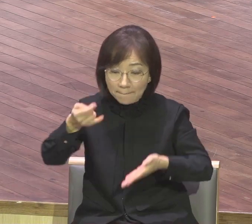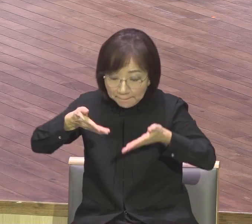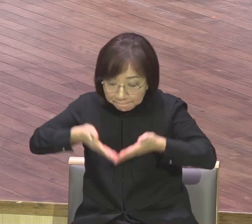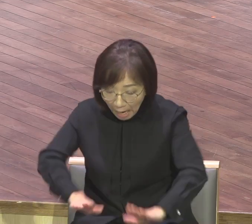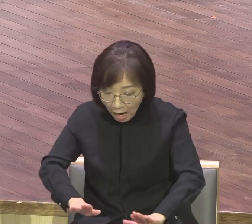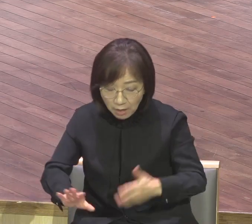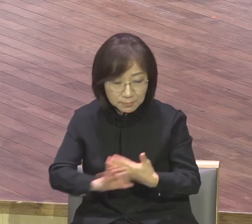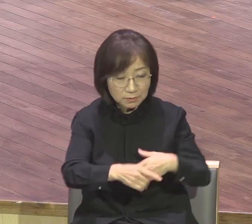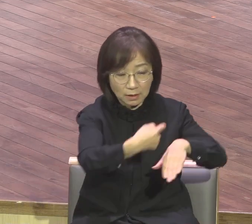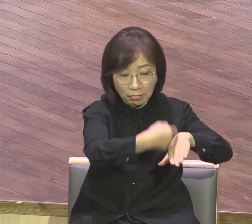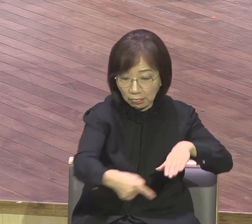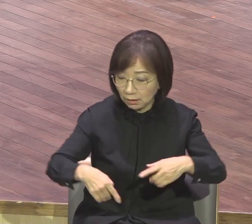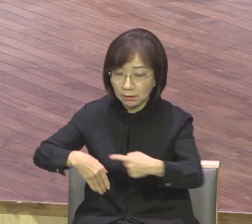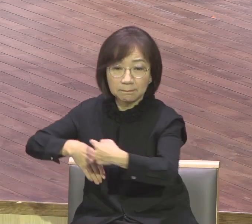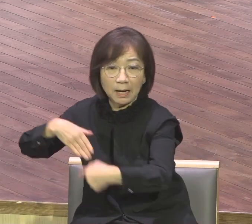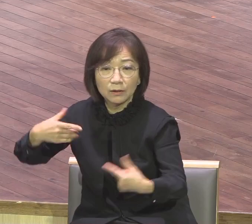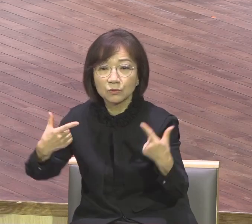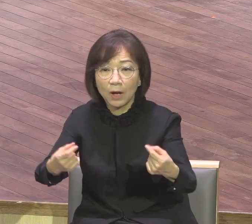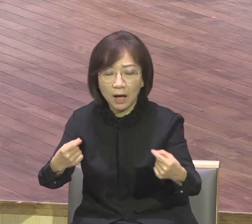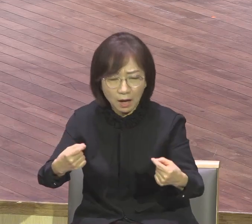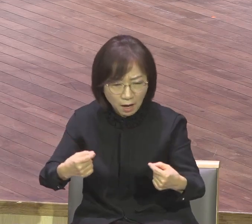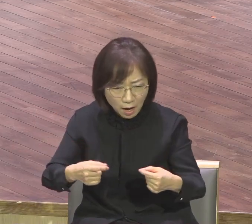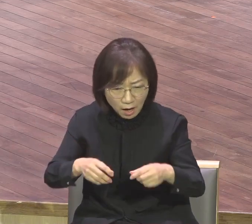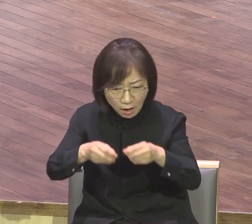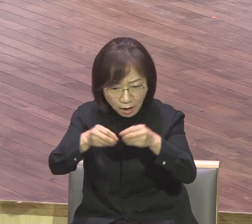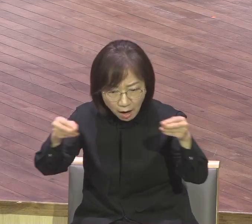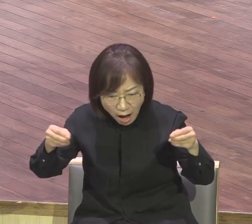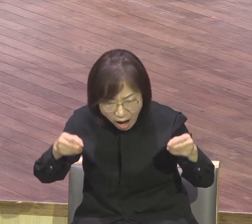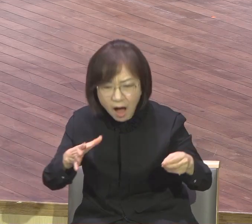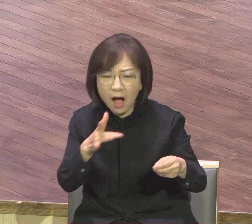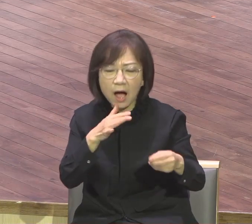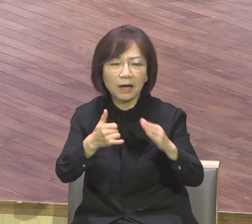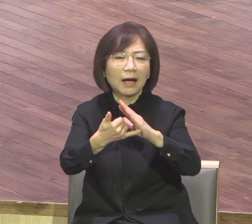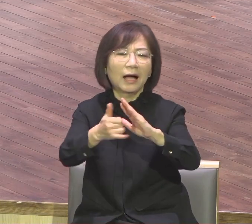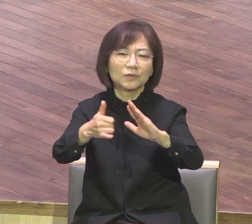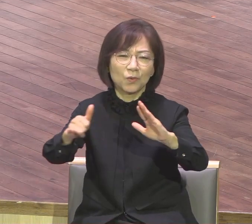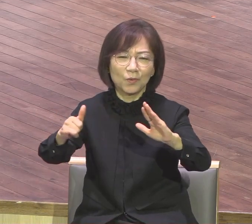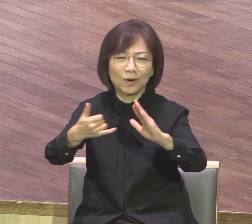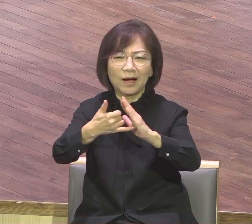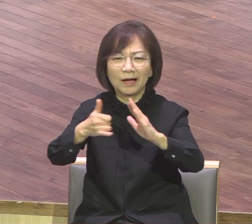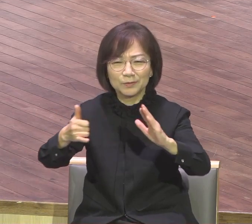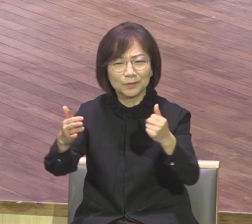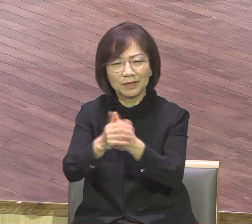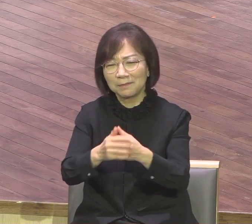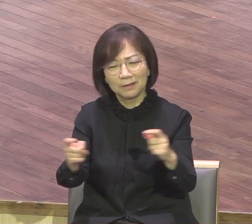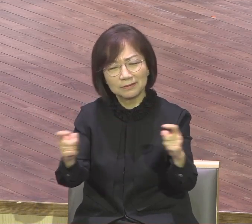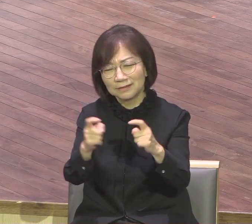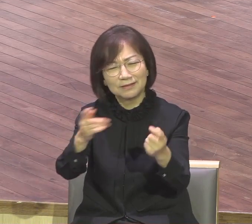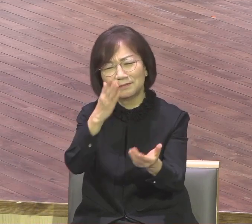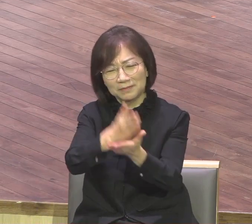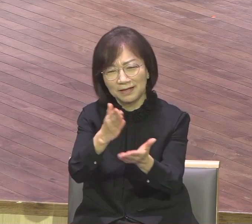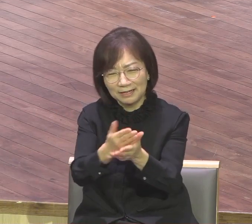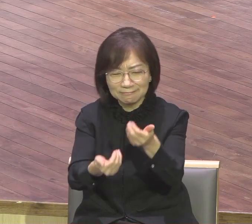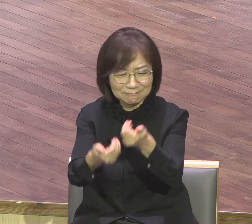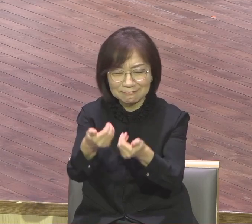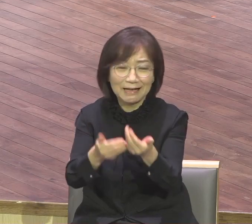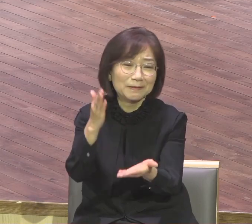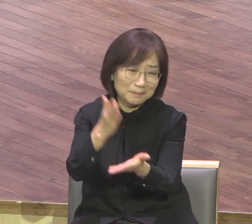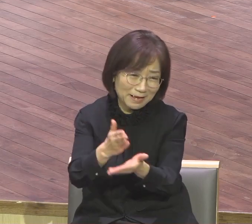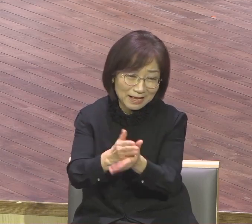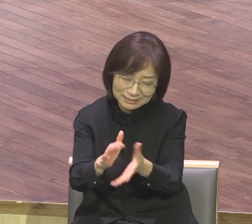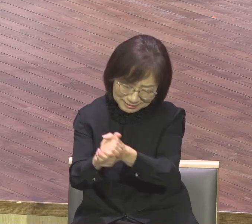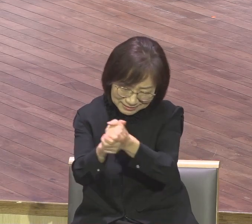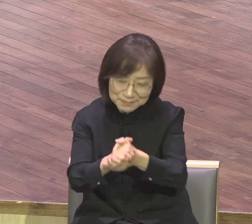hermanos. 다시 말하면 영적 우리는 한 가족이다. Volviendo a hablar que en espiritualmente somos una familia. 굉장히